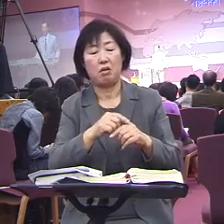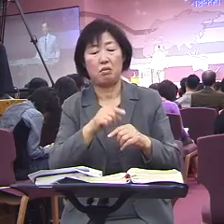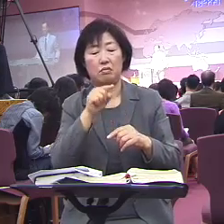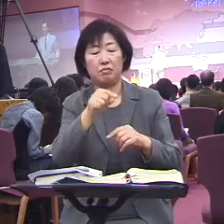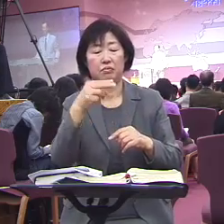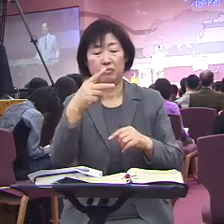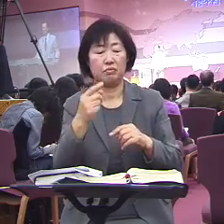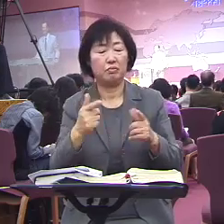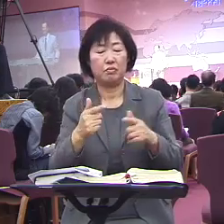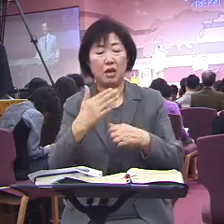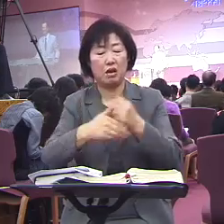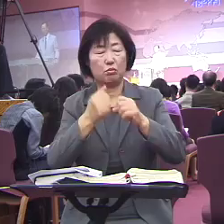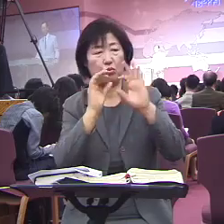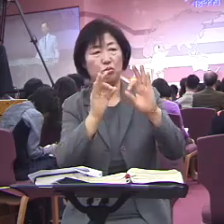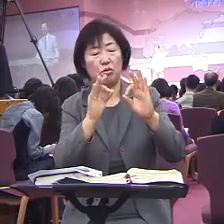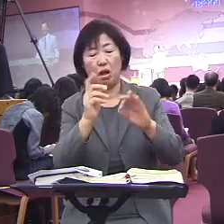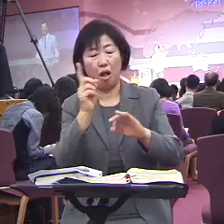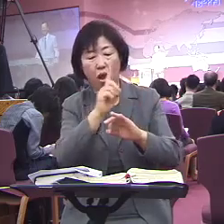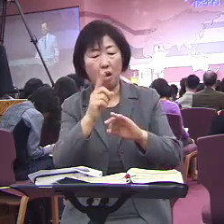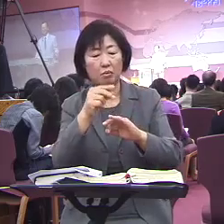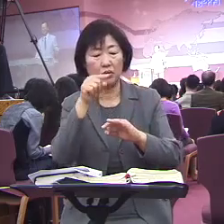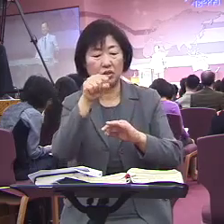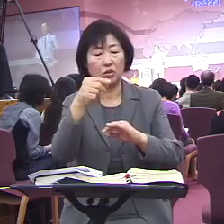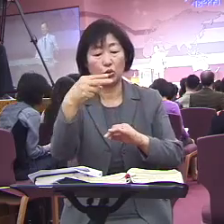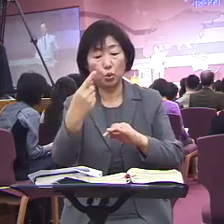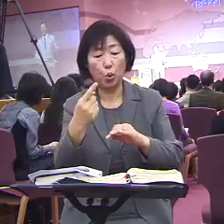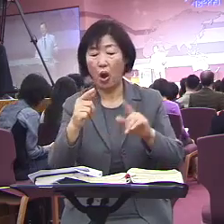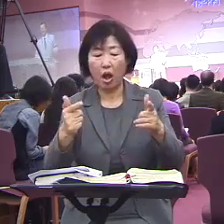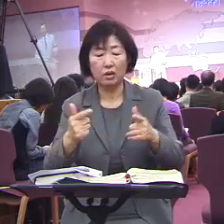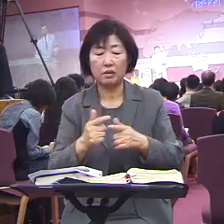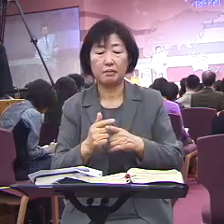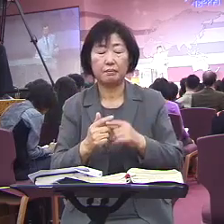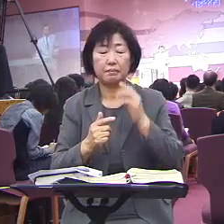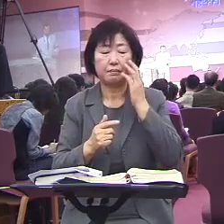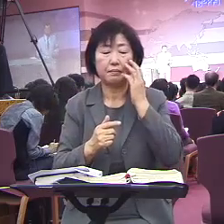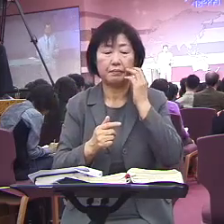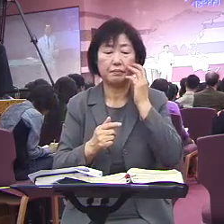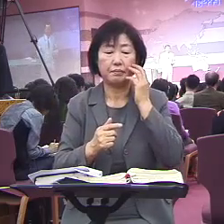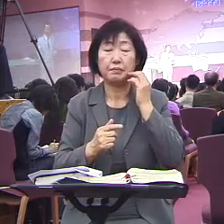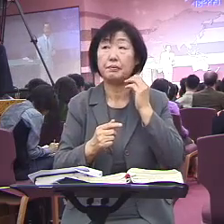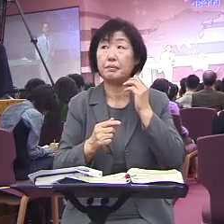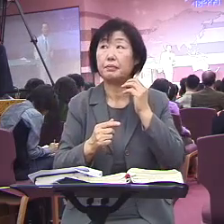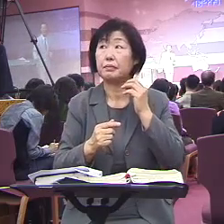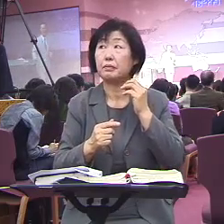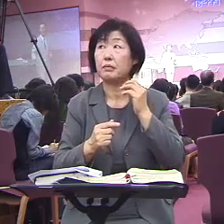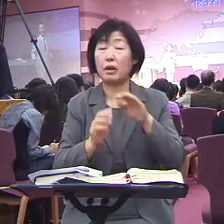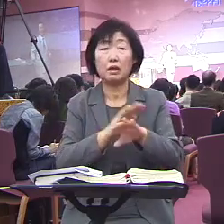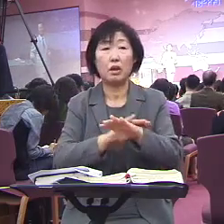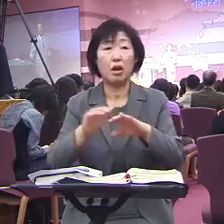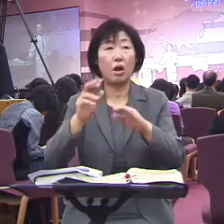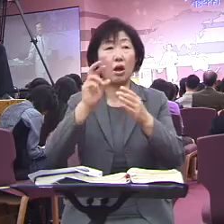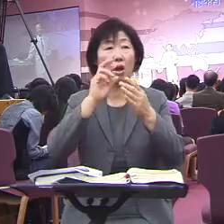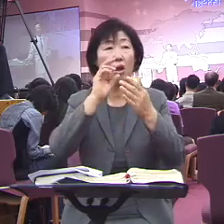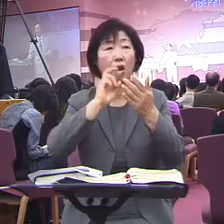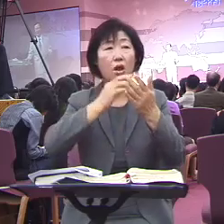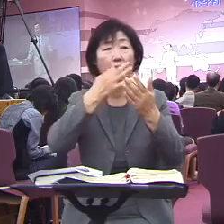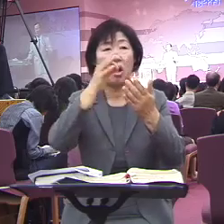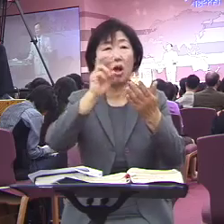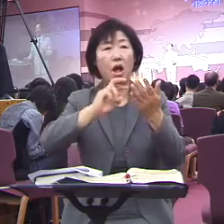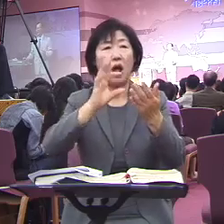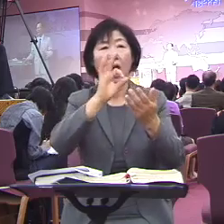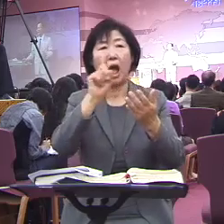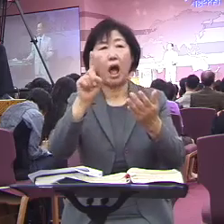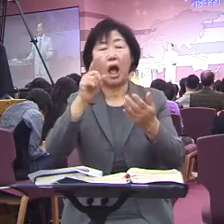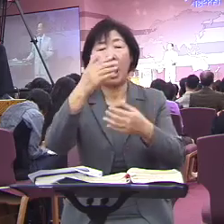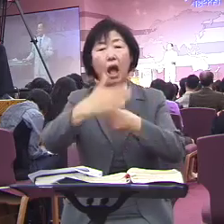보실도 그렇죠? 아무것도 아닌데 여러분 우리 잘 부르는 찬송 이런 가사가 있죠. 아